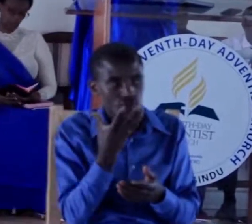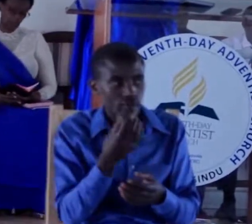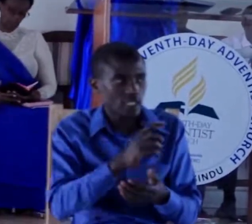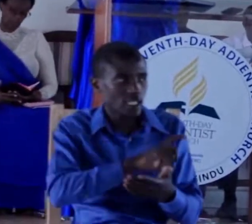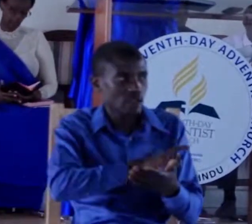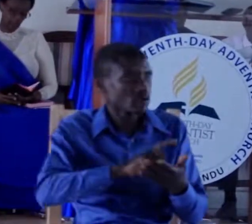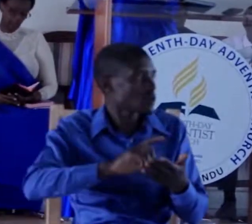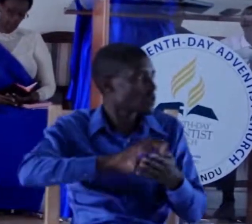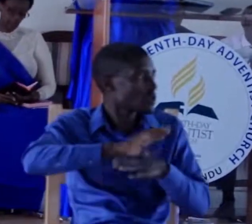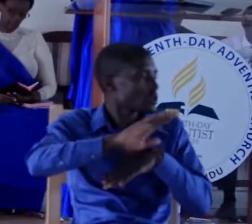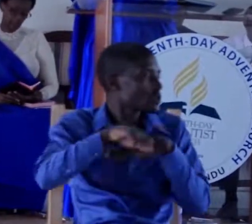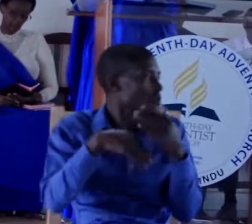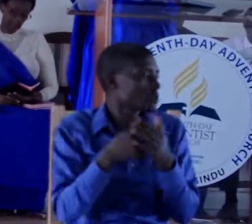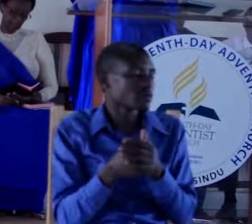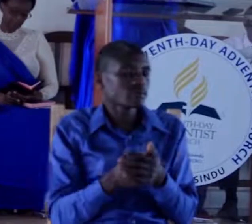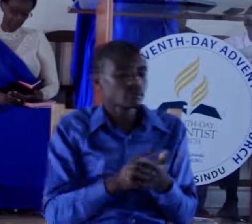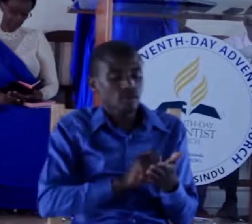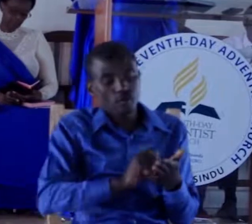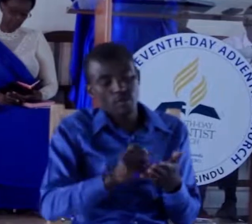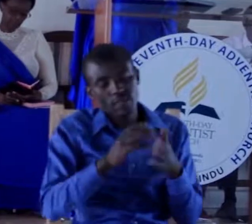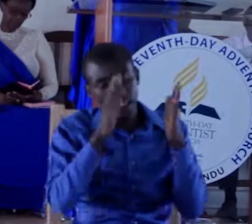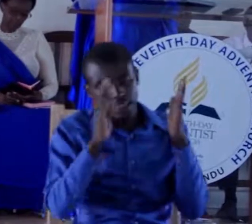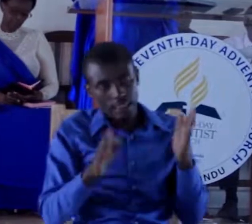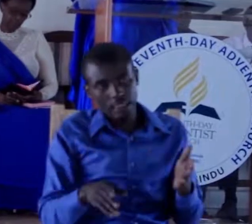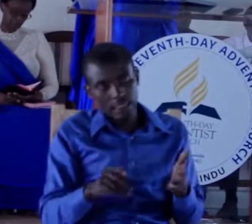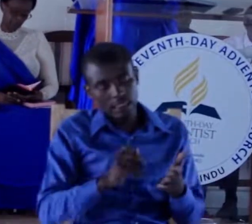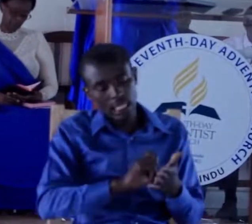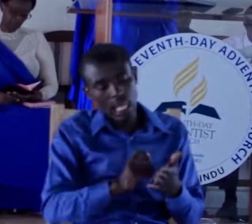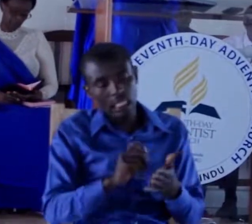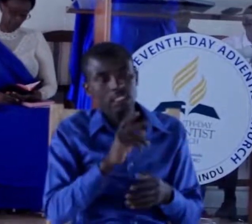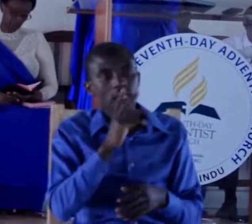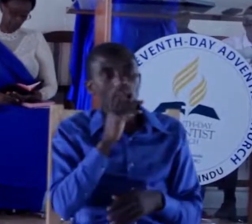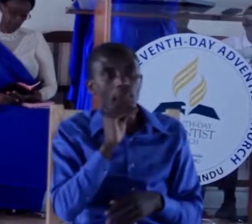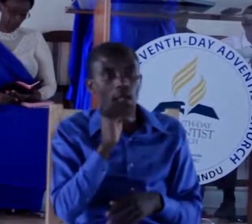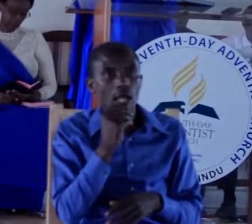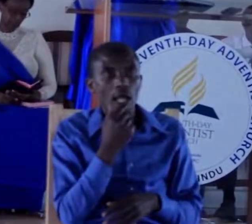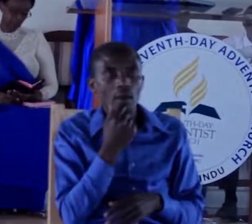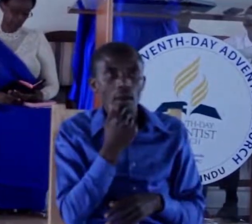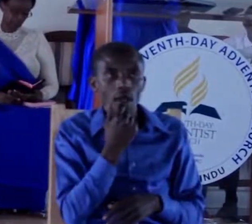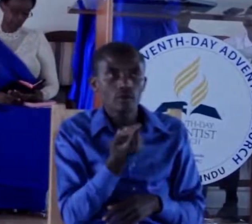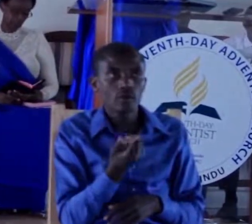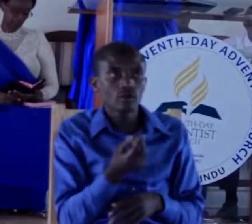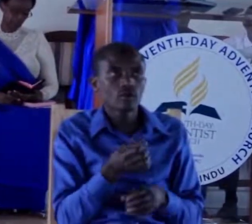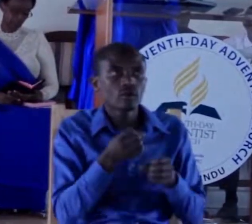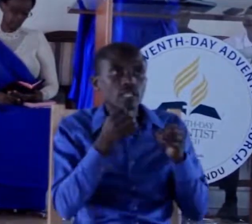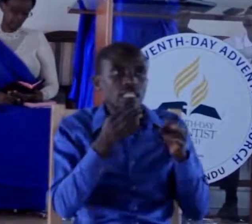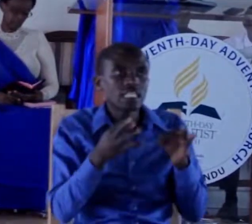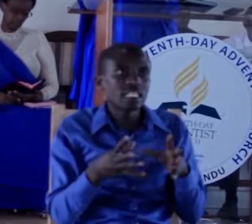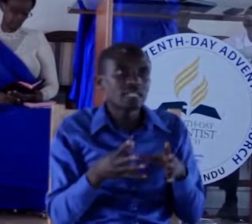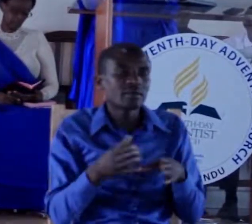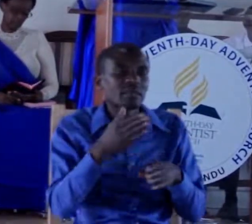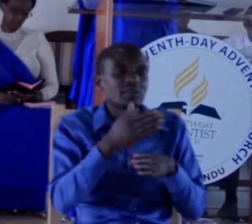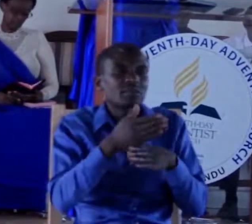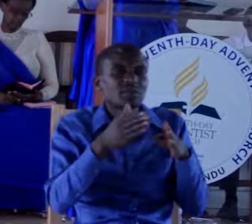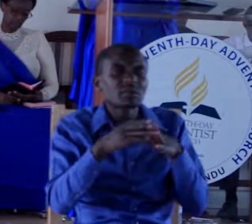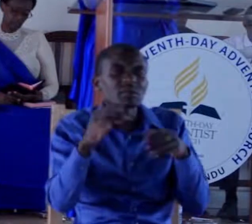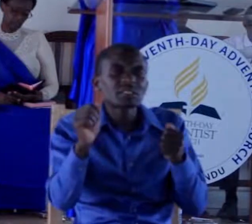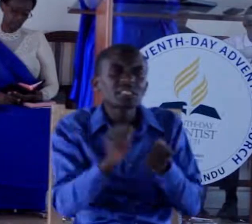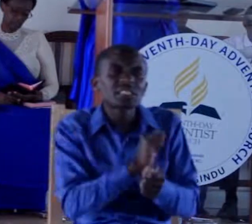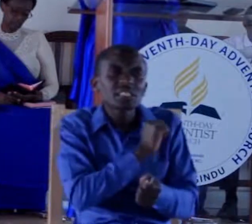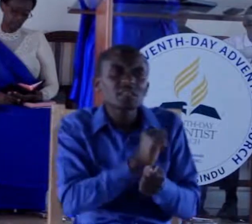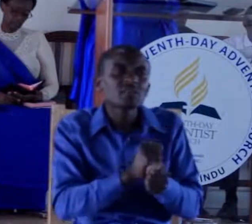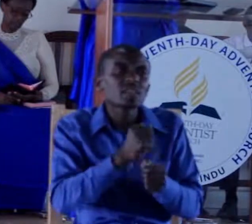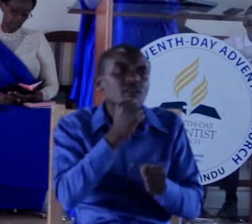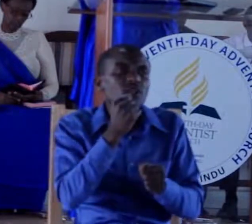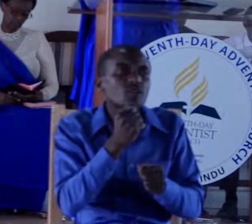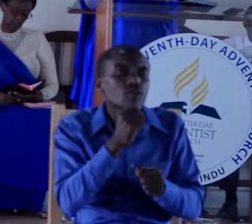cyane umwanditsi yanditse amagambo akurikira niba imfatiro zishenywe